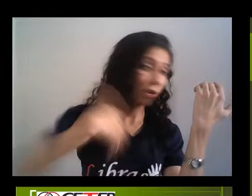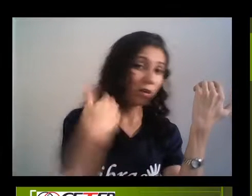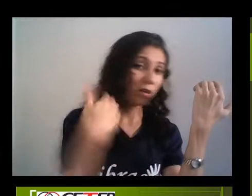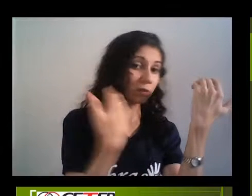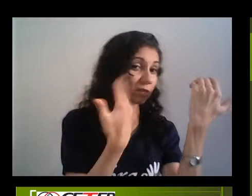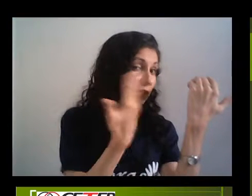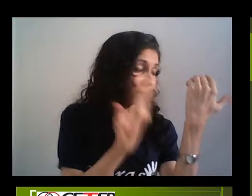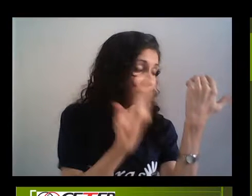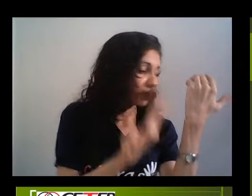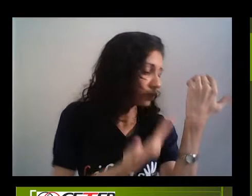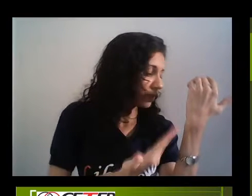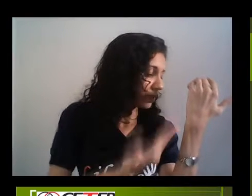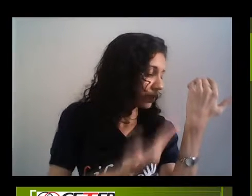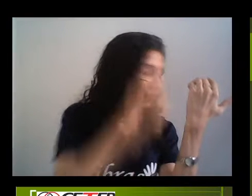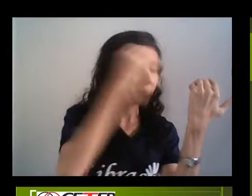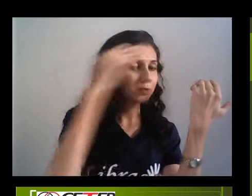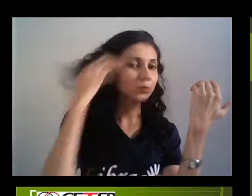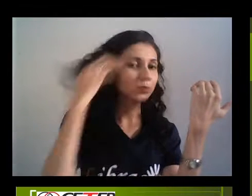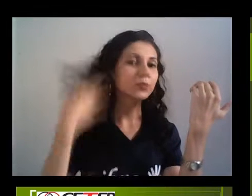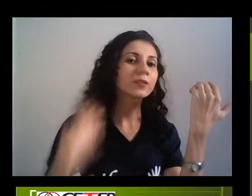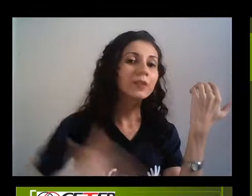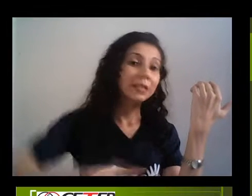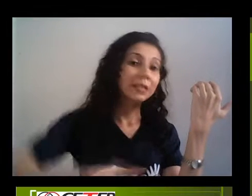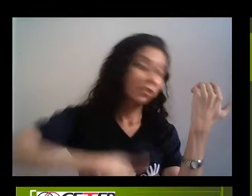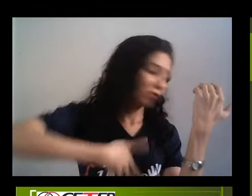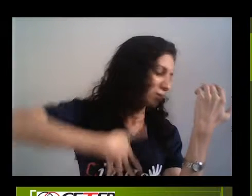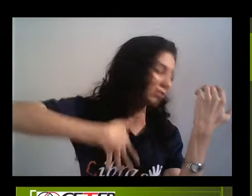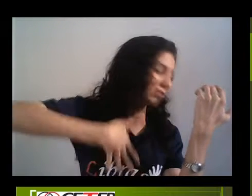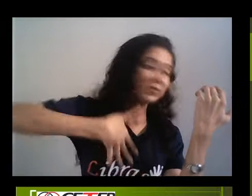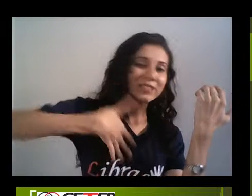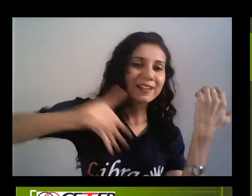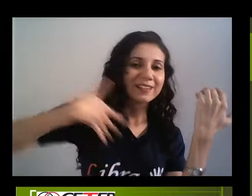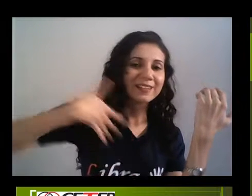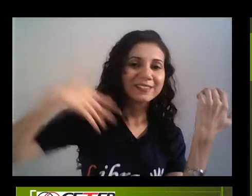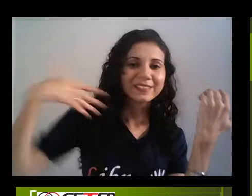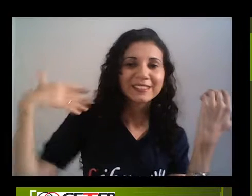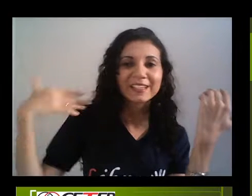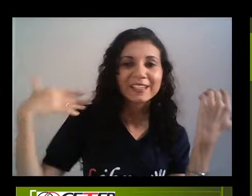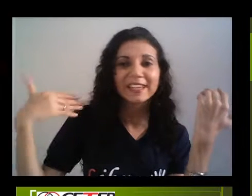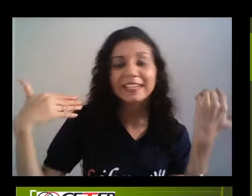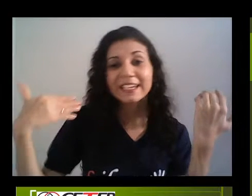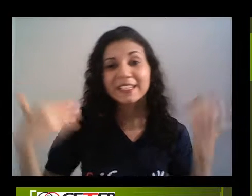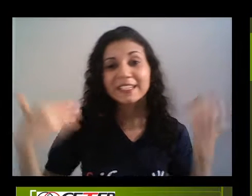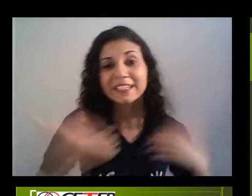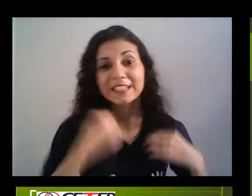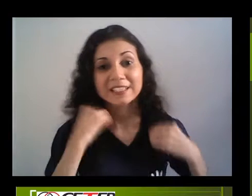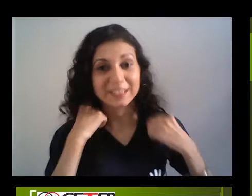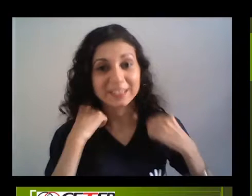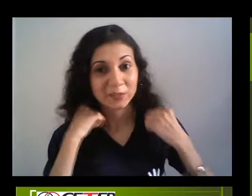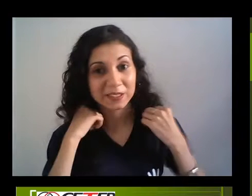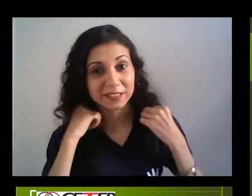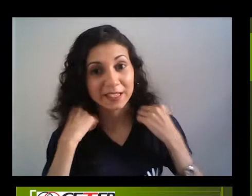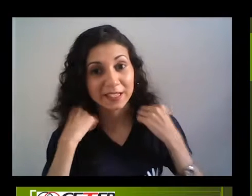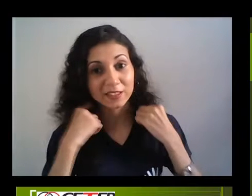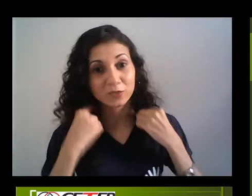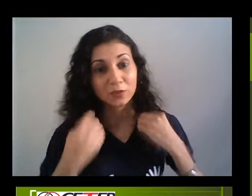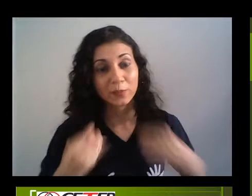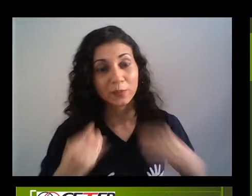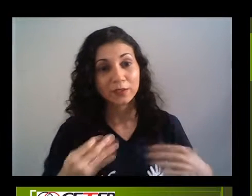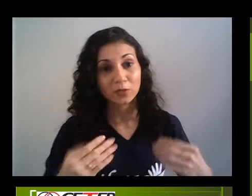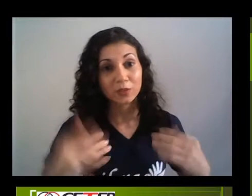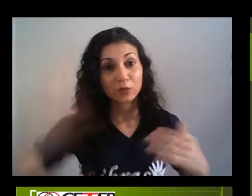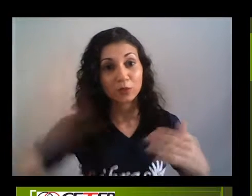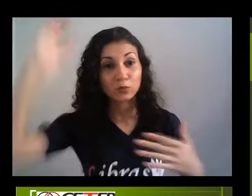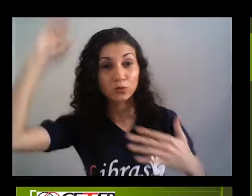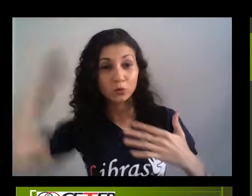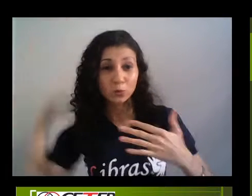eu vou como se estivesse olhando aqui para a pessoa. Estou lisonjeada. E aí a gente sempre se esquece de tudo que